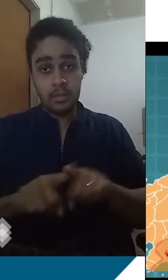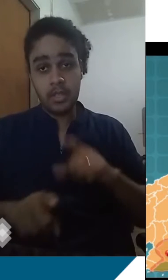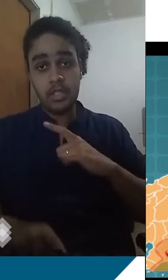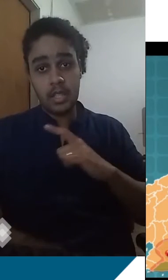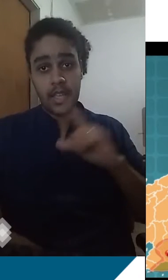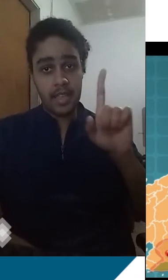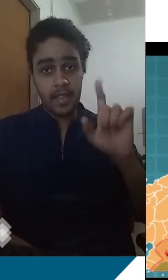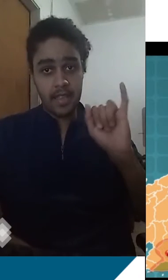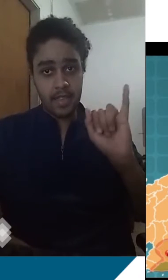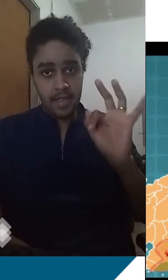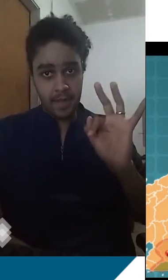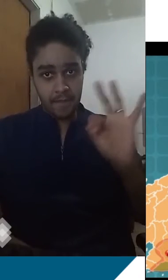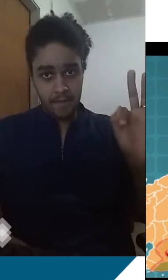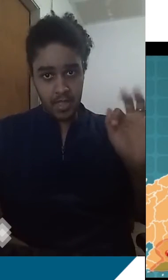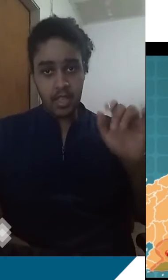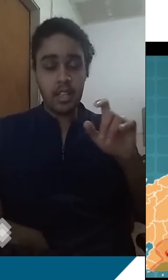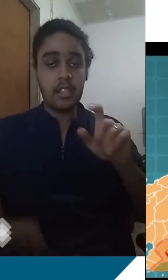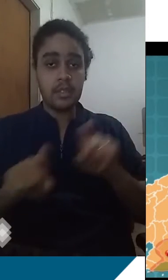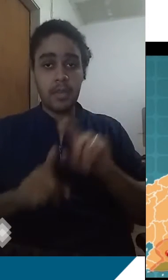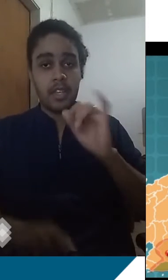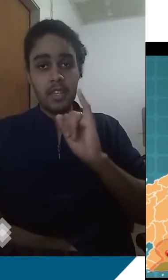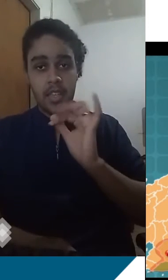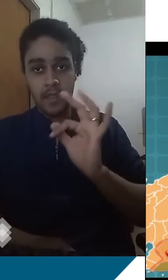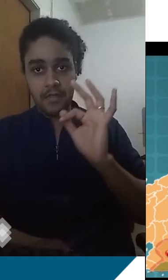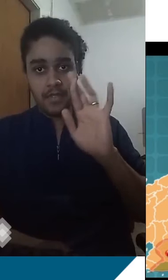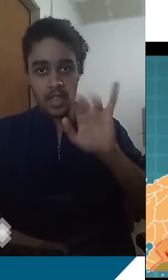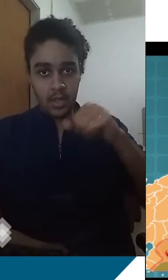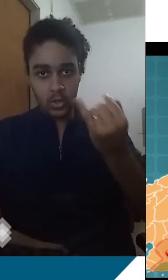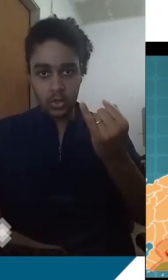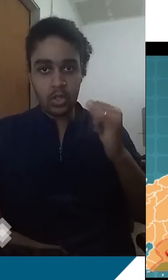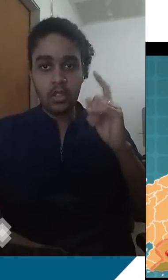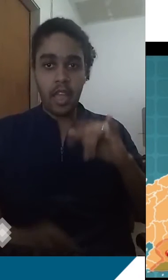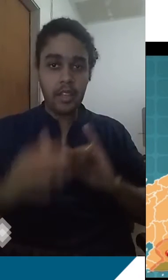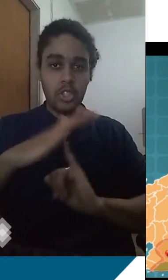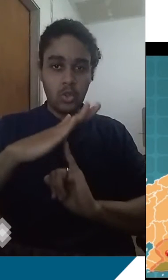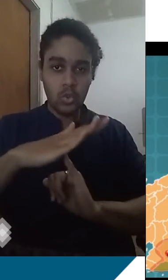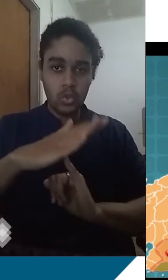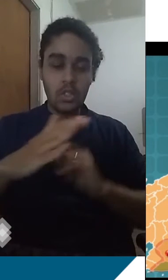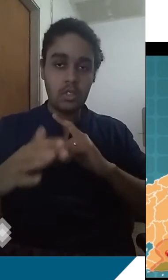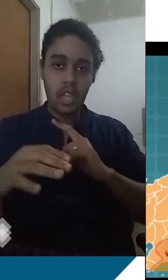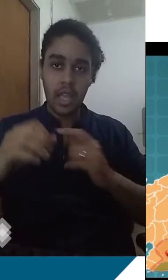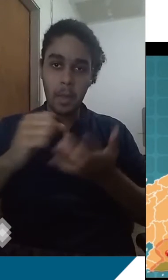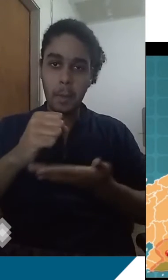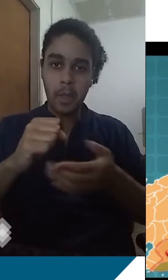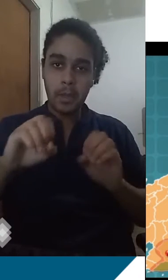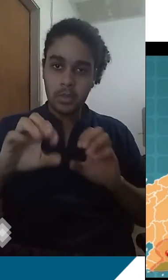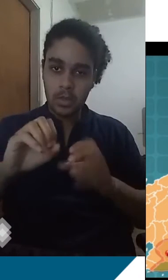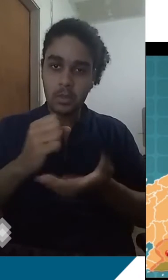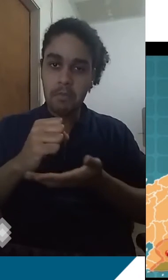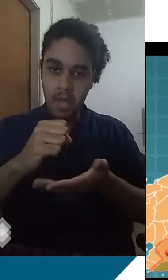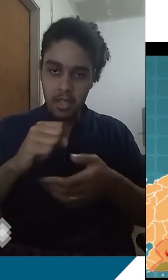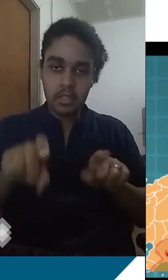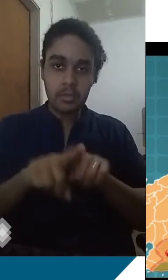Os institutos federais, então a gente tem os IFES e o IFRJ, são institutos que oferecem, né, tanto educação básica